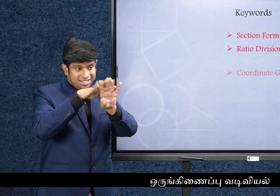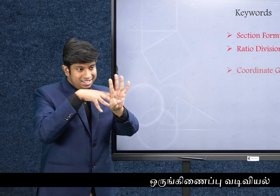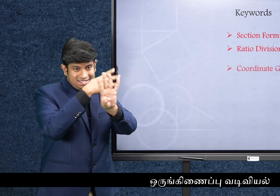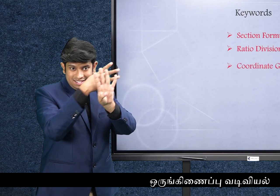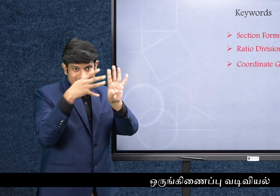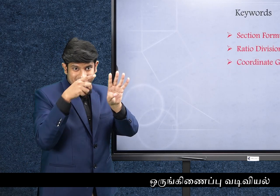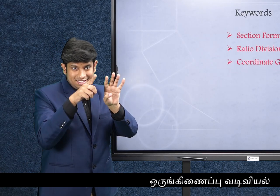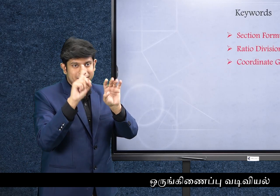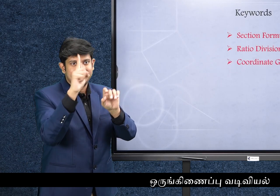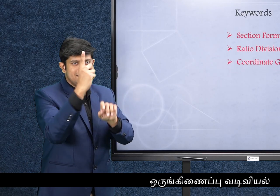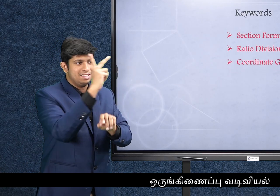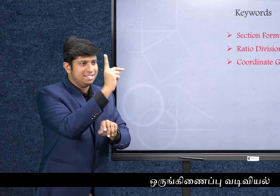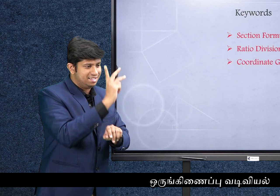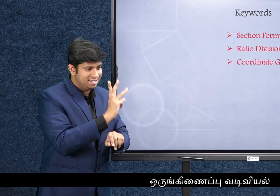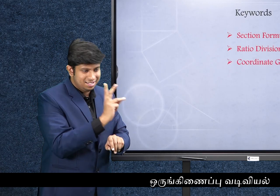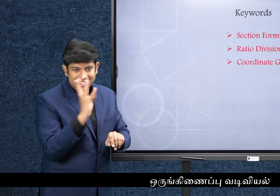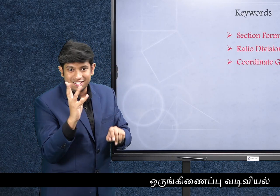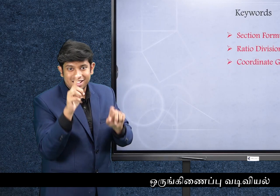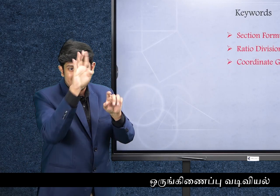ஒருங்கிணைப்பு வடிவியல்,